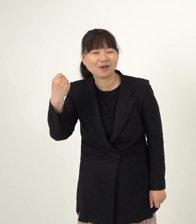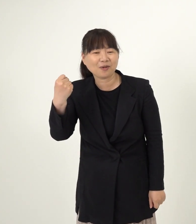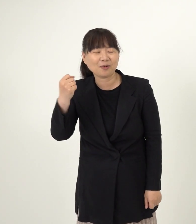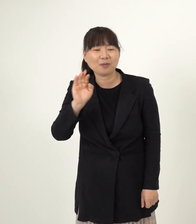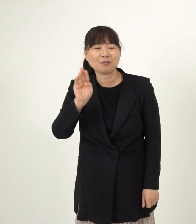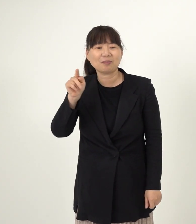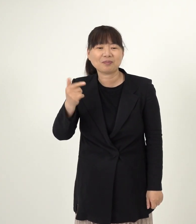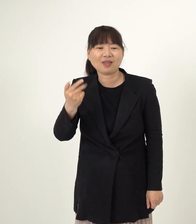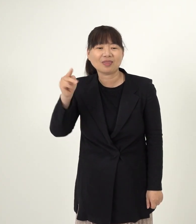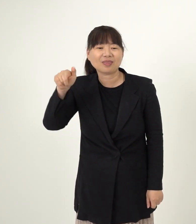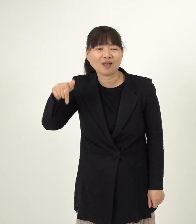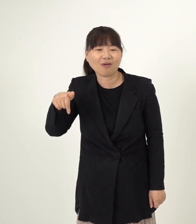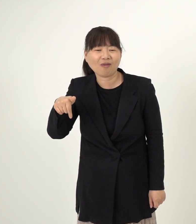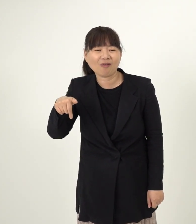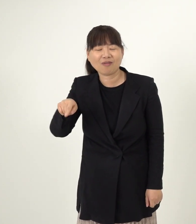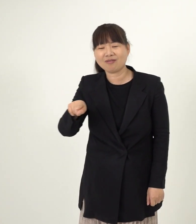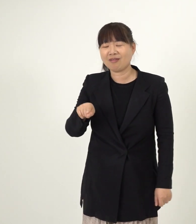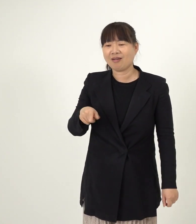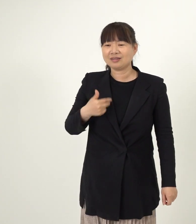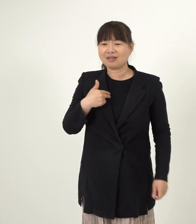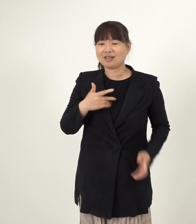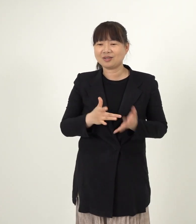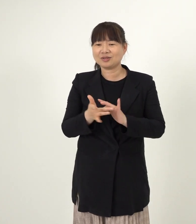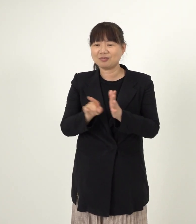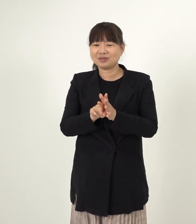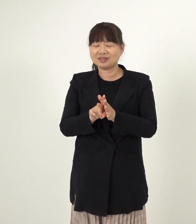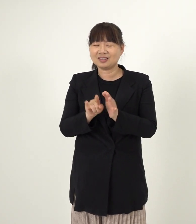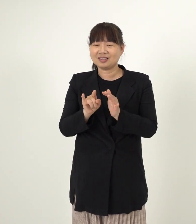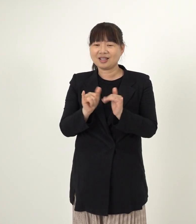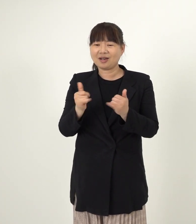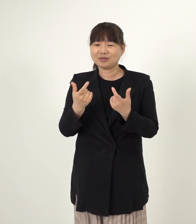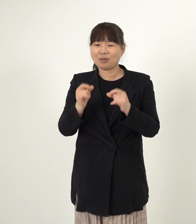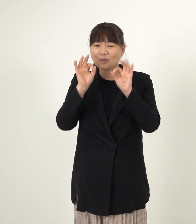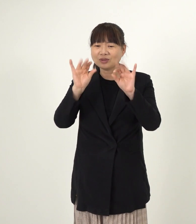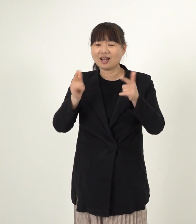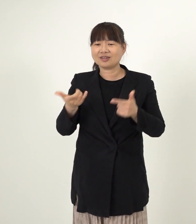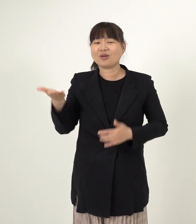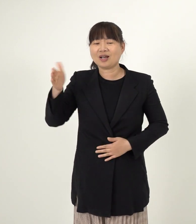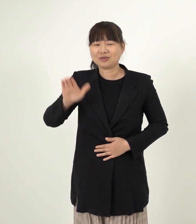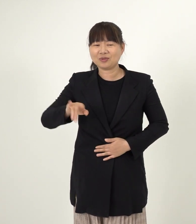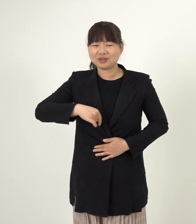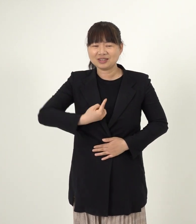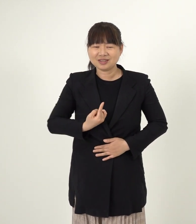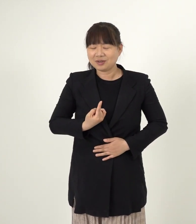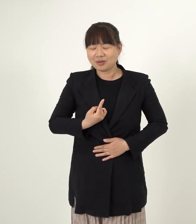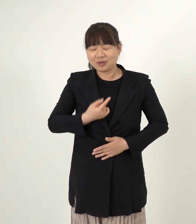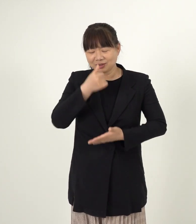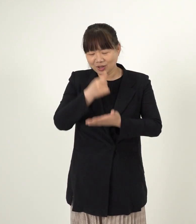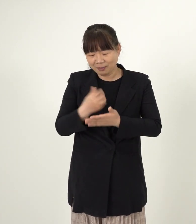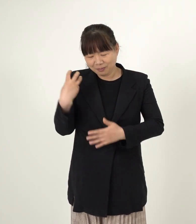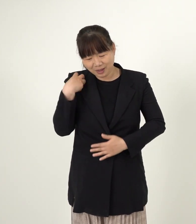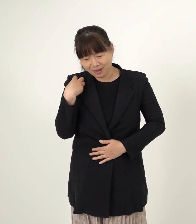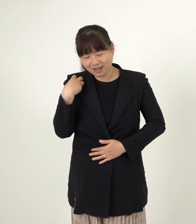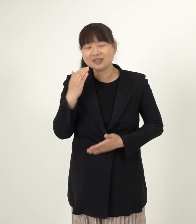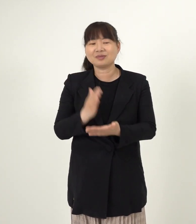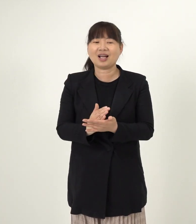좀 그리스도인답지 않다고 느껴지더라도 그 자기를 자책할 필요가 없어요. 인간이